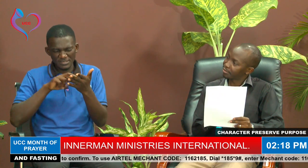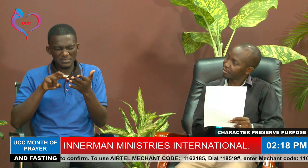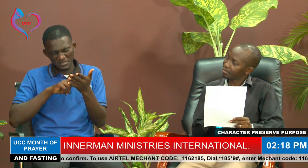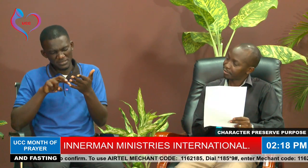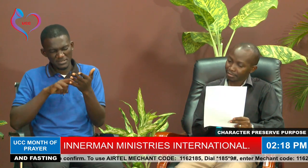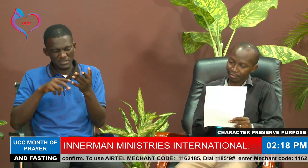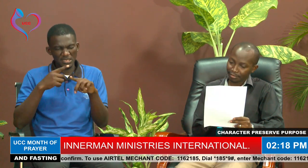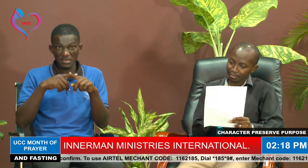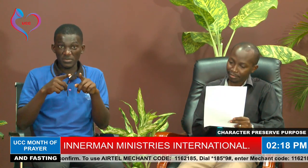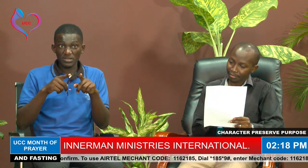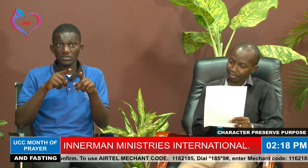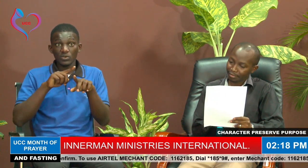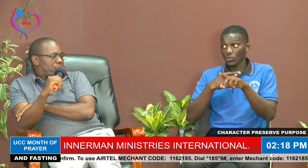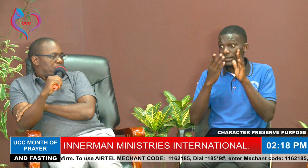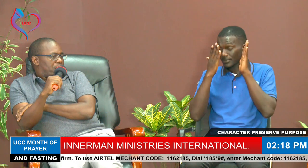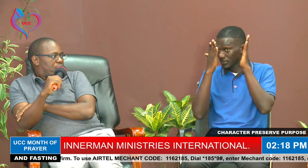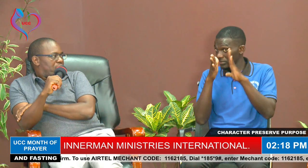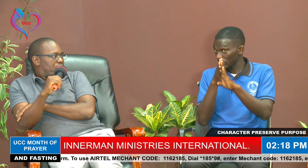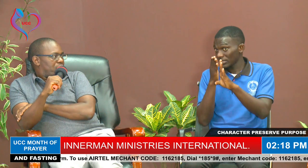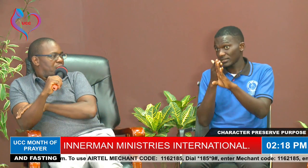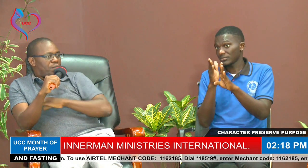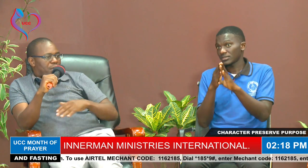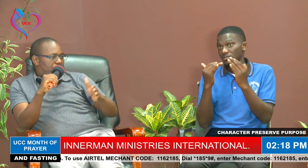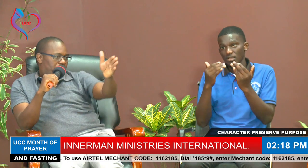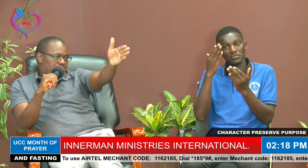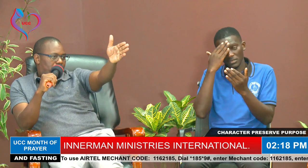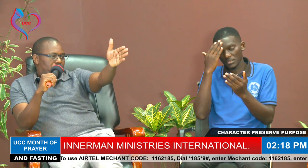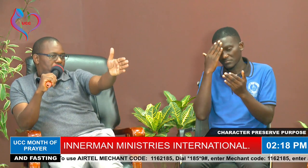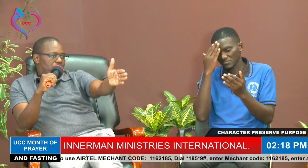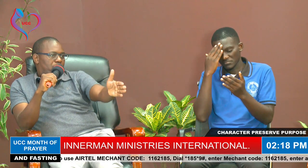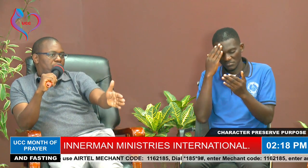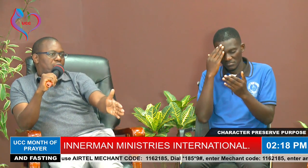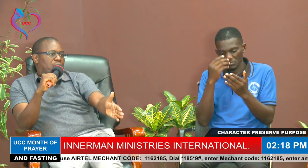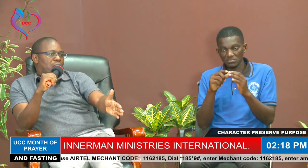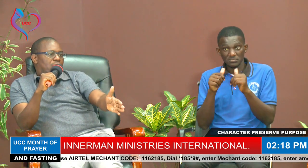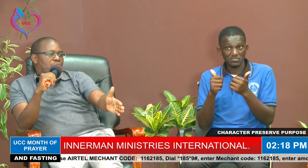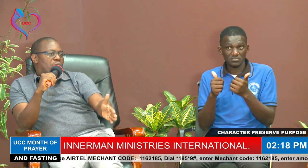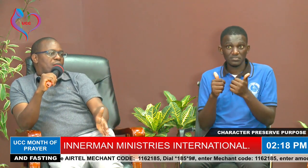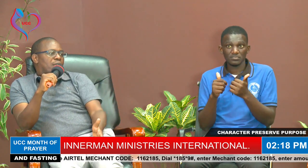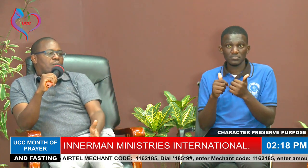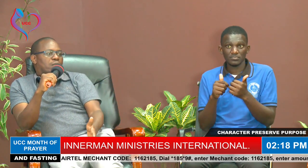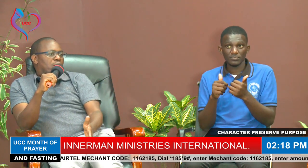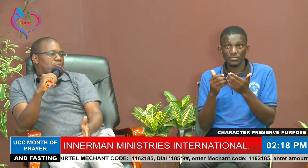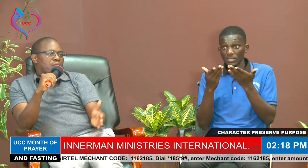father yampa direction. Wow. He gave me direction. Which... Mnuma magiza agamu nga tuwe na joli